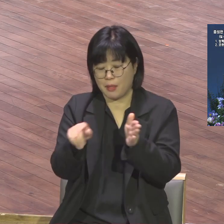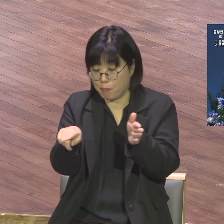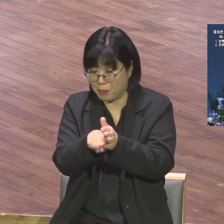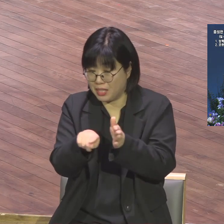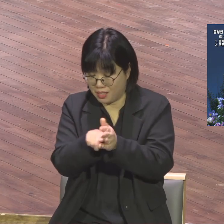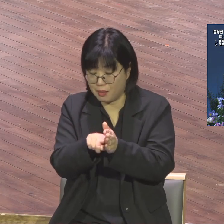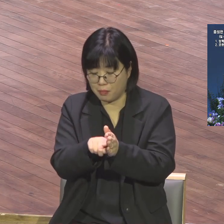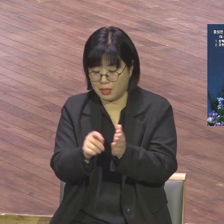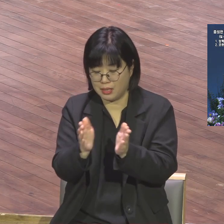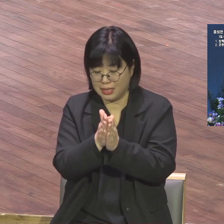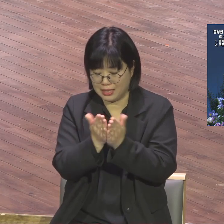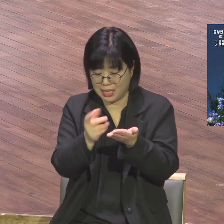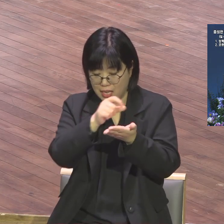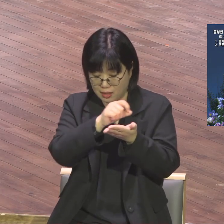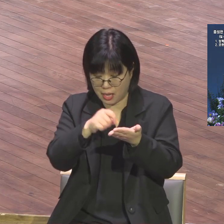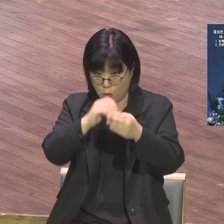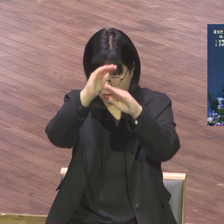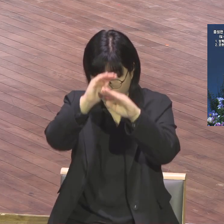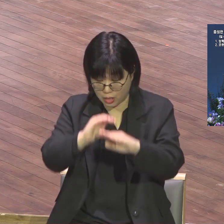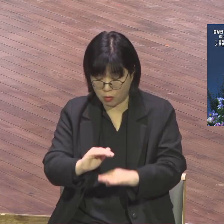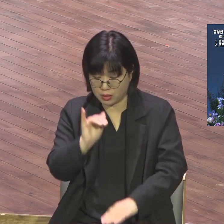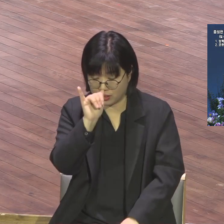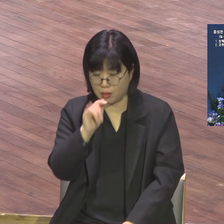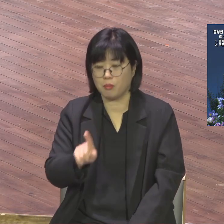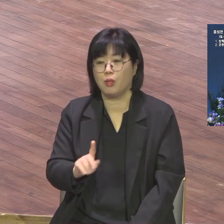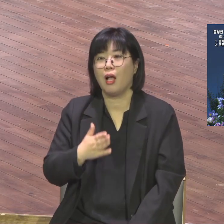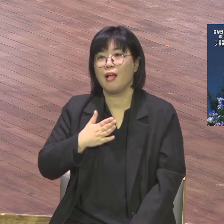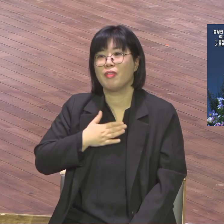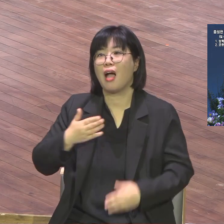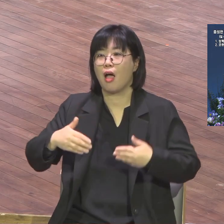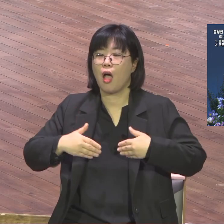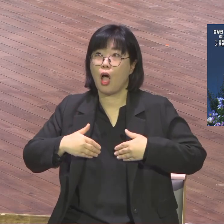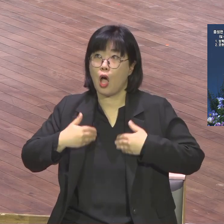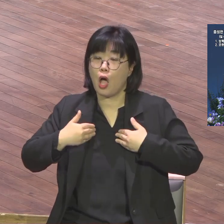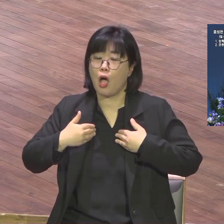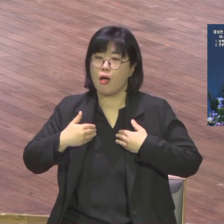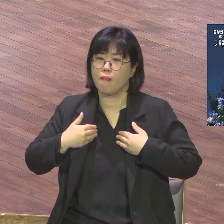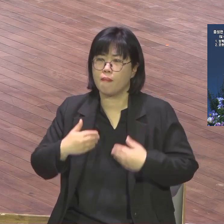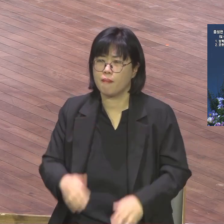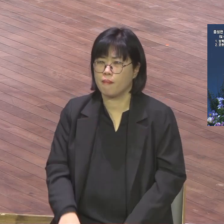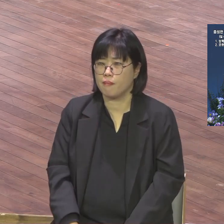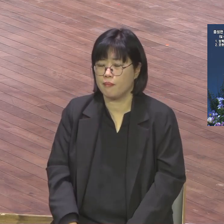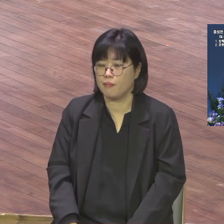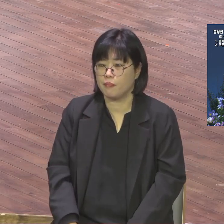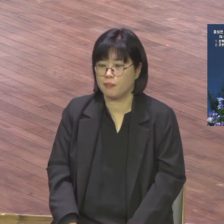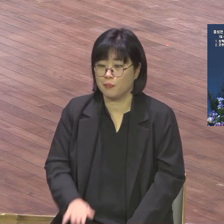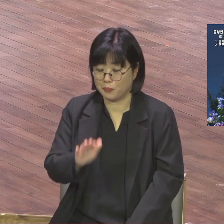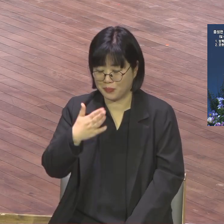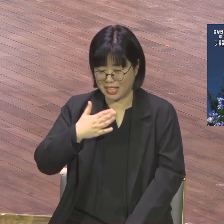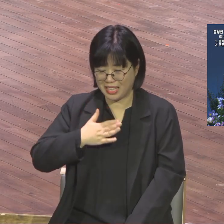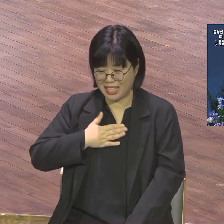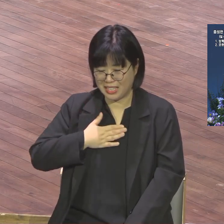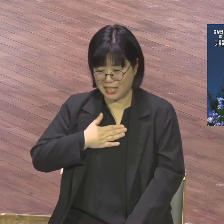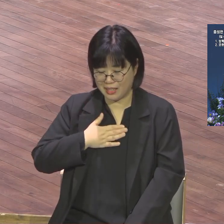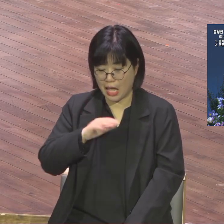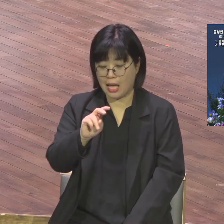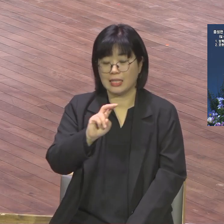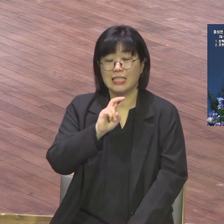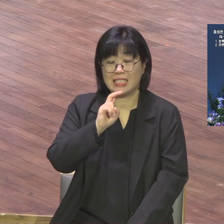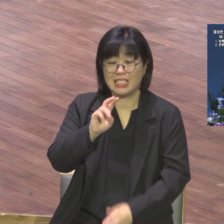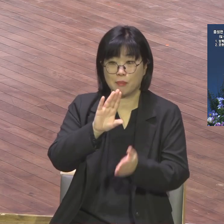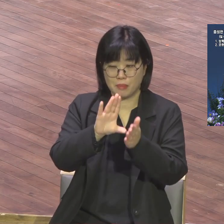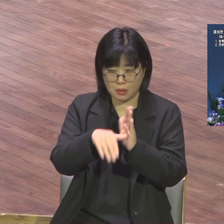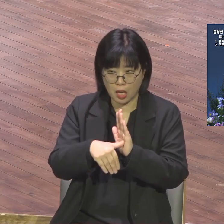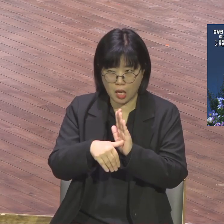기다렸네. 그 자유함을, 그 존경스러운 어젯함을, 20대의 계절, 나는 30대를 기다렸네.